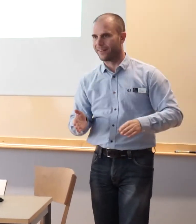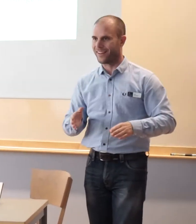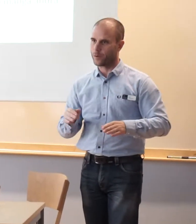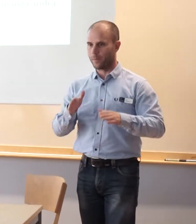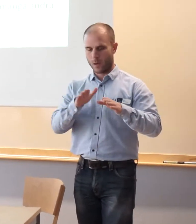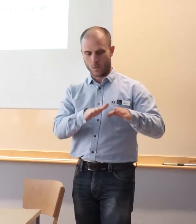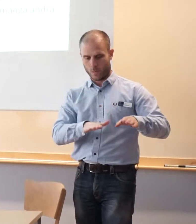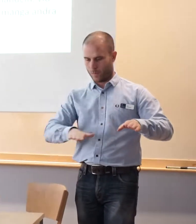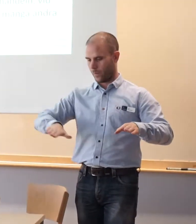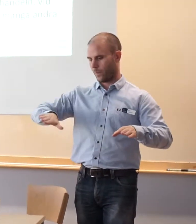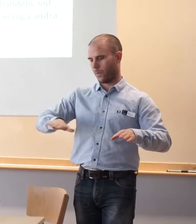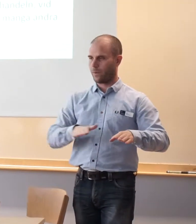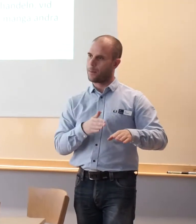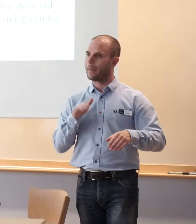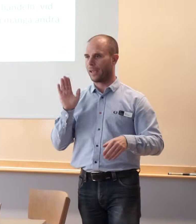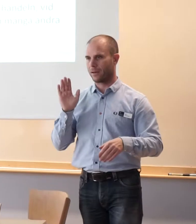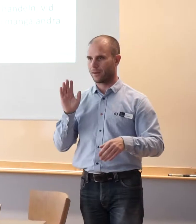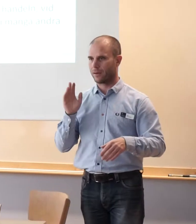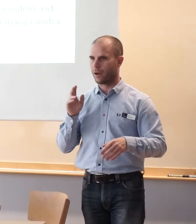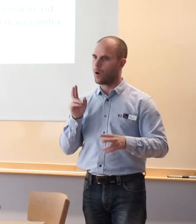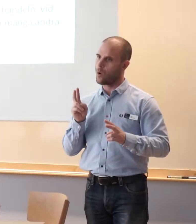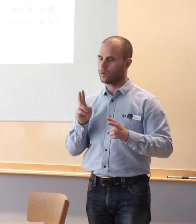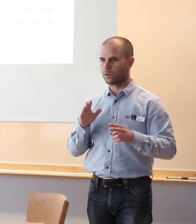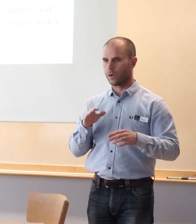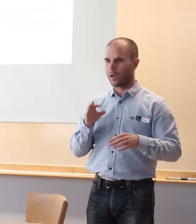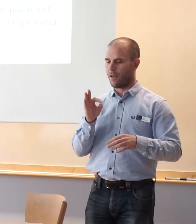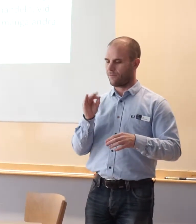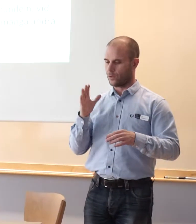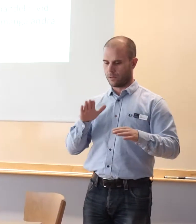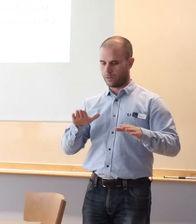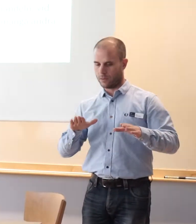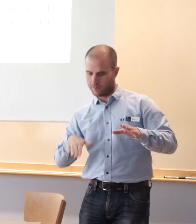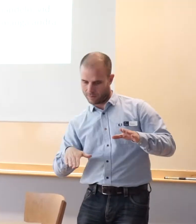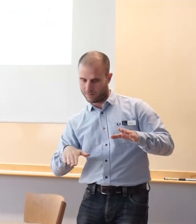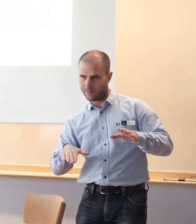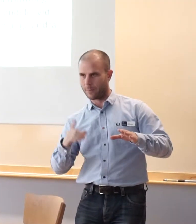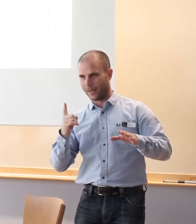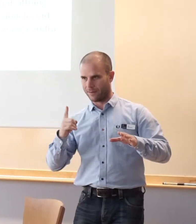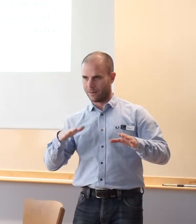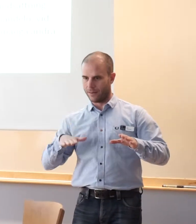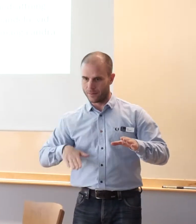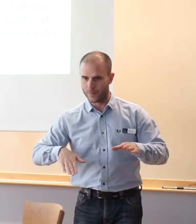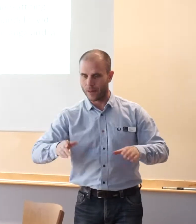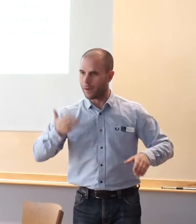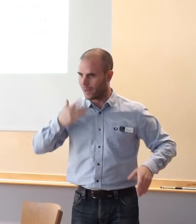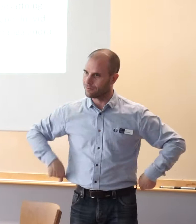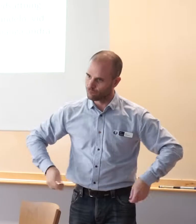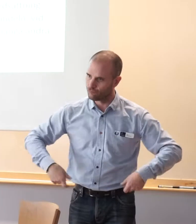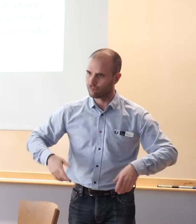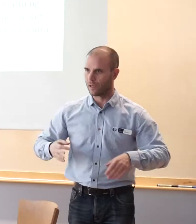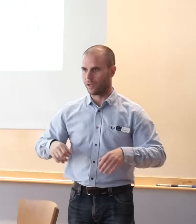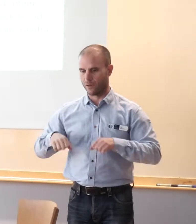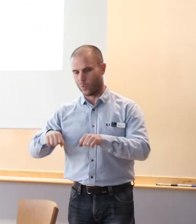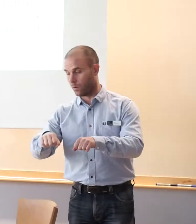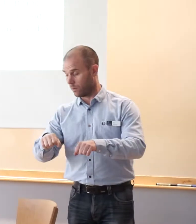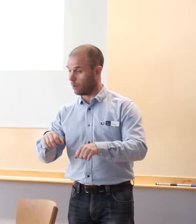urgröpta plattor. Och det är också nedfasat vid övergångsställen. På ena sidan och högt på andra sidan för att det ska fungera både